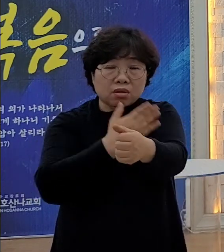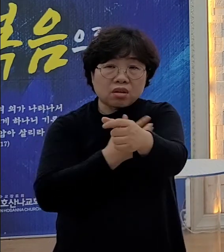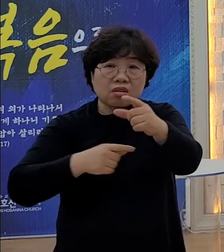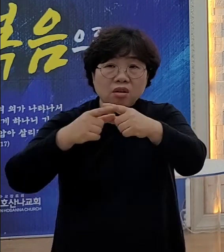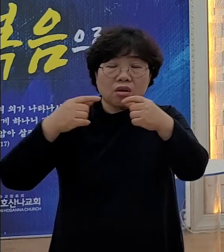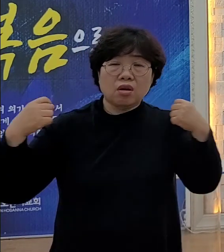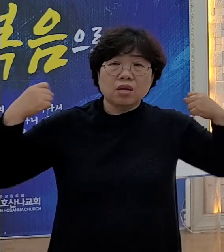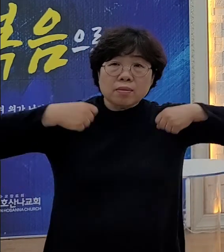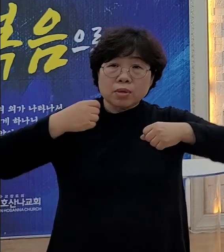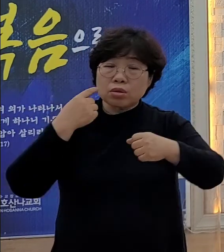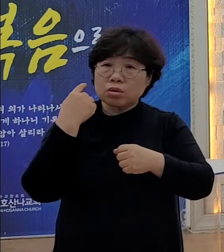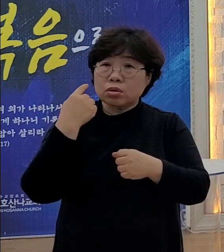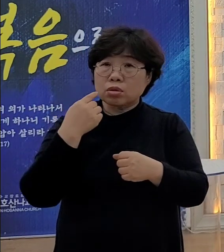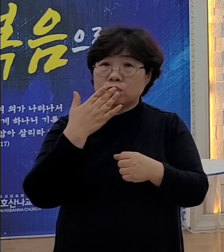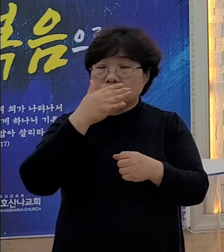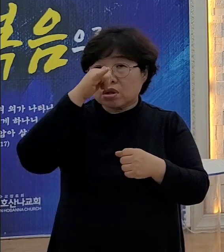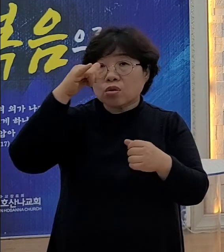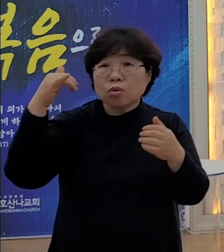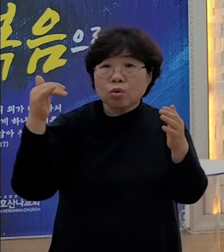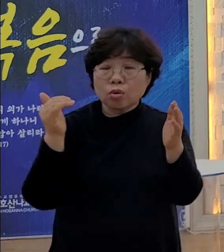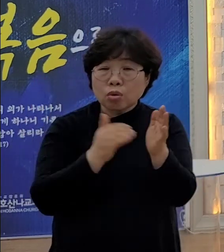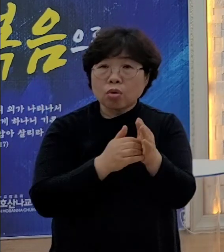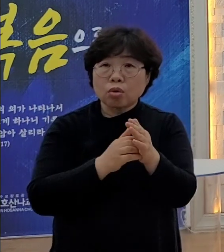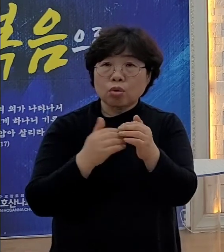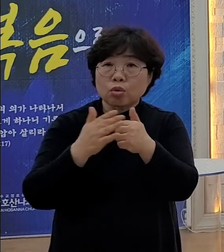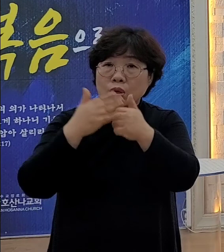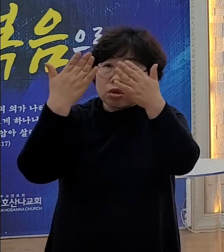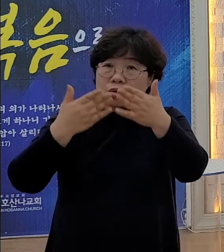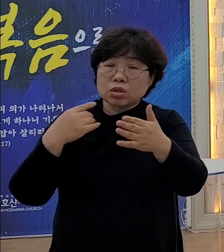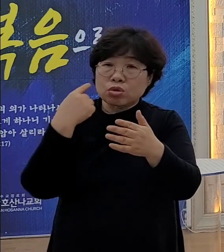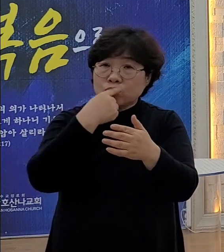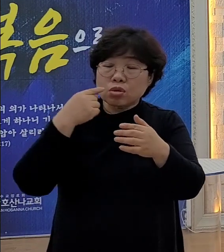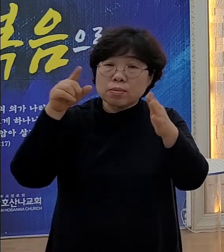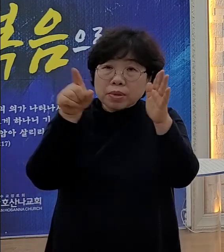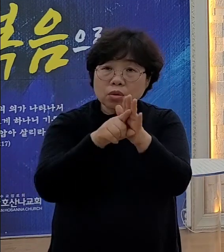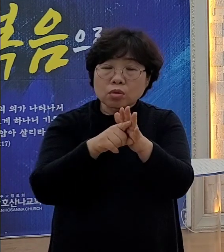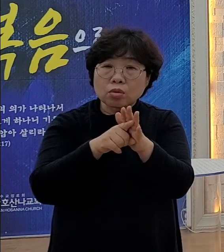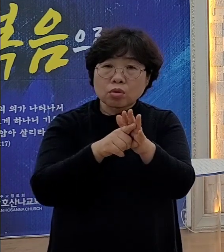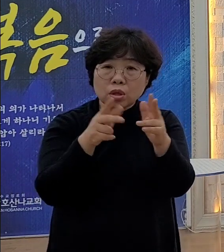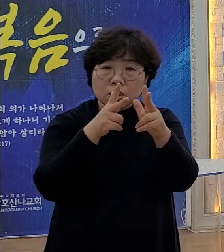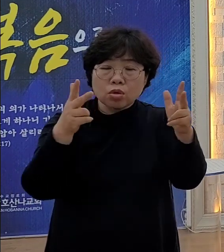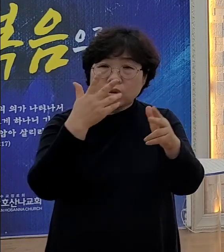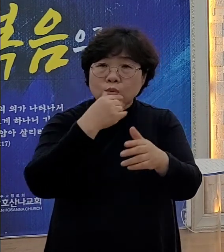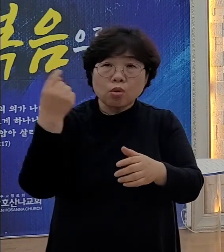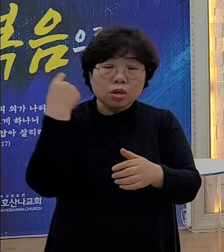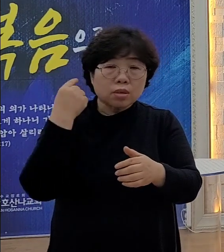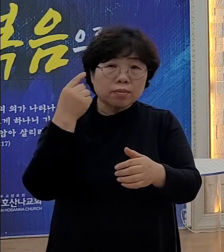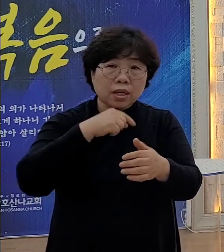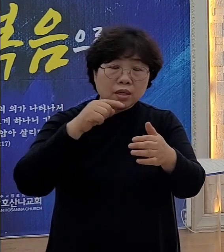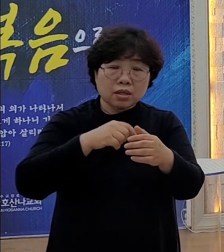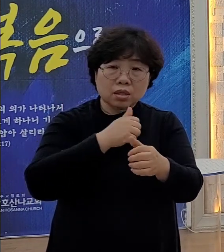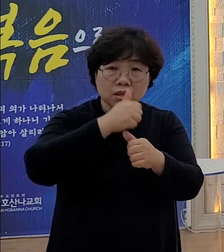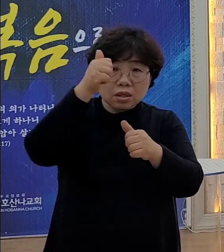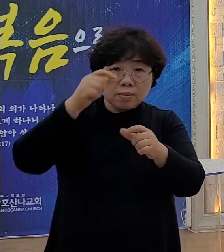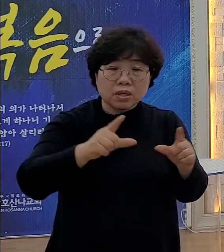있도록 우리에게 놀라운 은혜를 입혀주심을 믿고 이번 한 주간도 복음 안에서 승리하며 살아가는